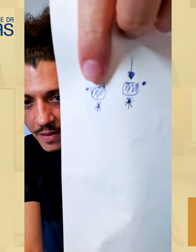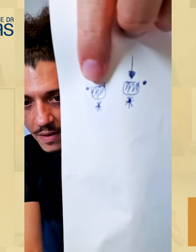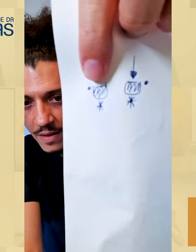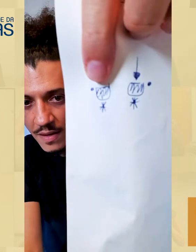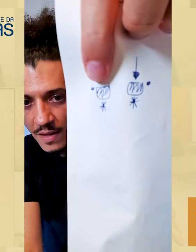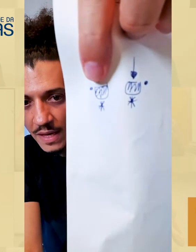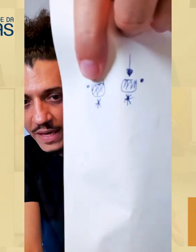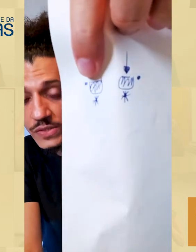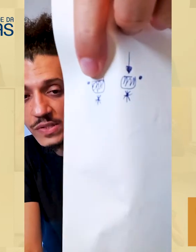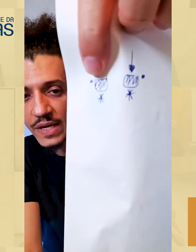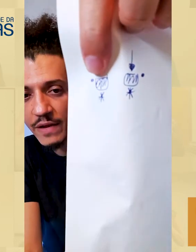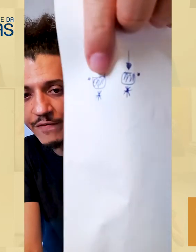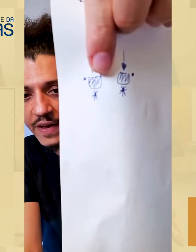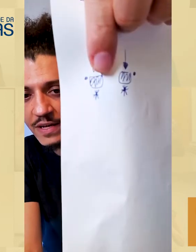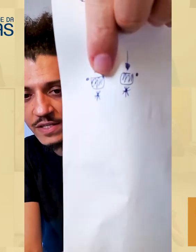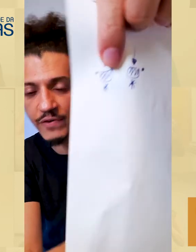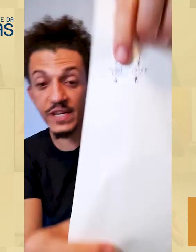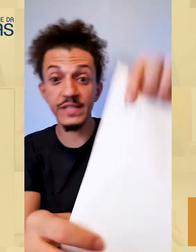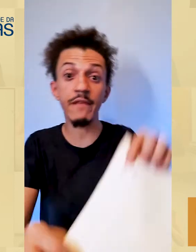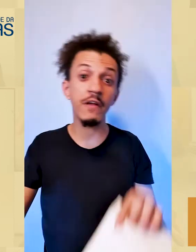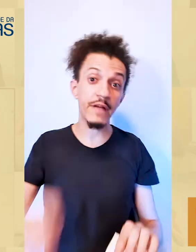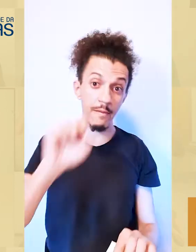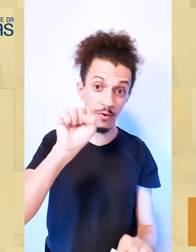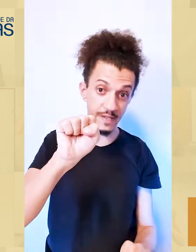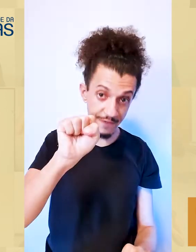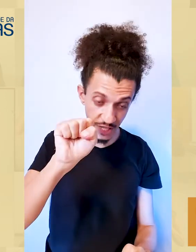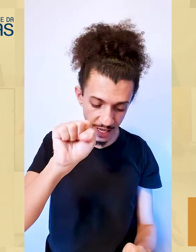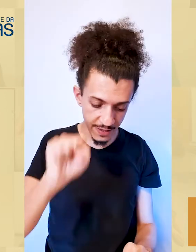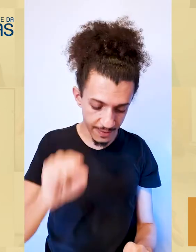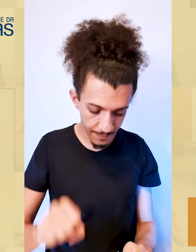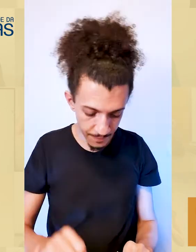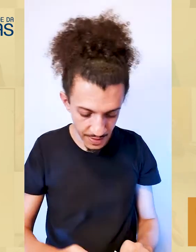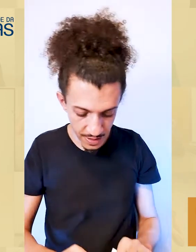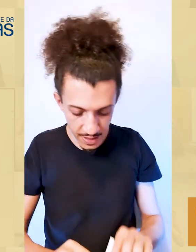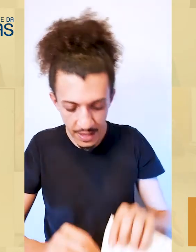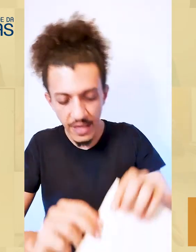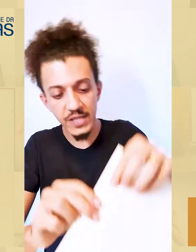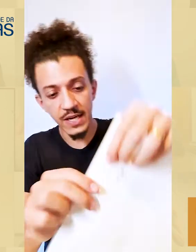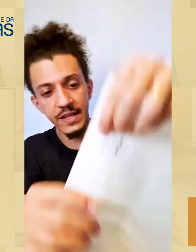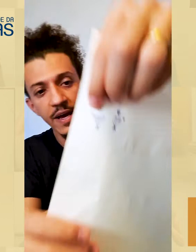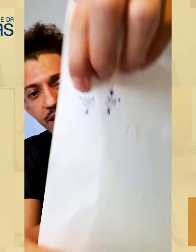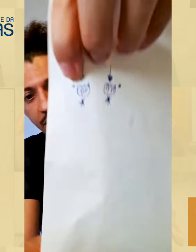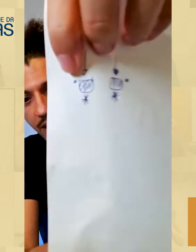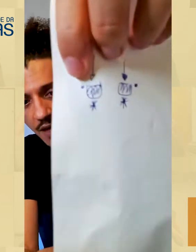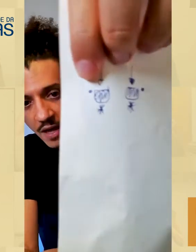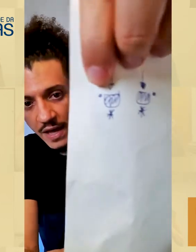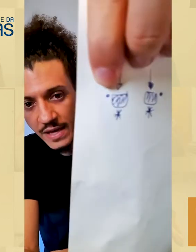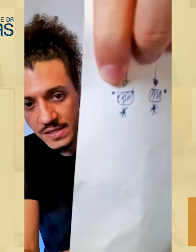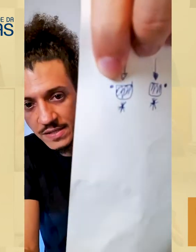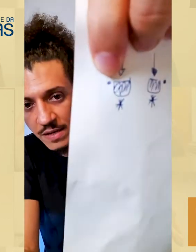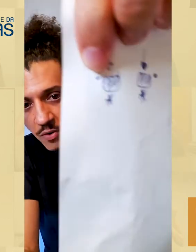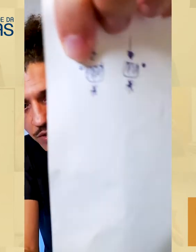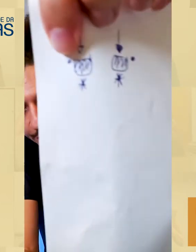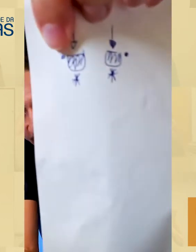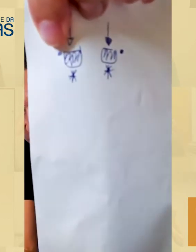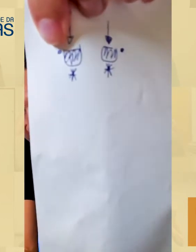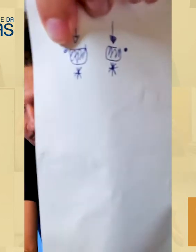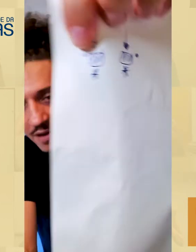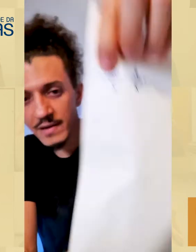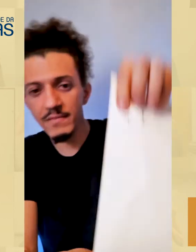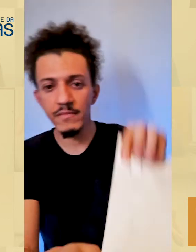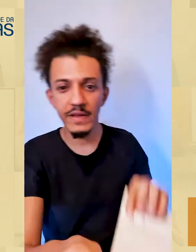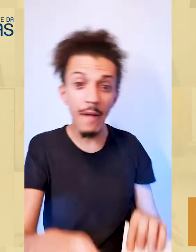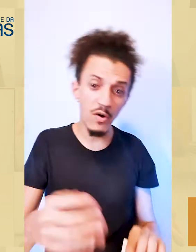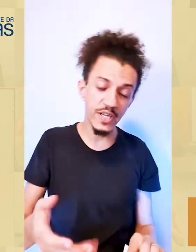Percebe? Isso significa, se você está vendo que a mão está fechada, e já tem aqui esse símbolo de